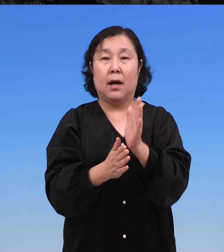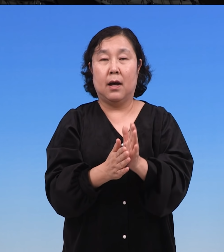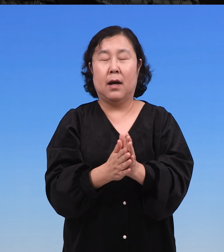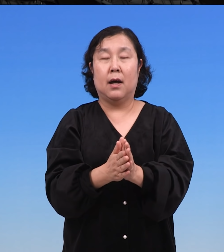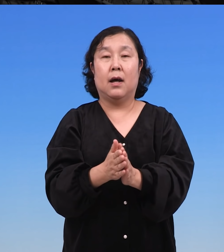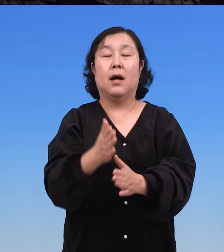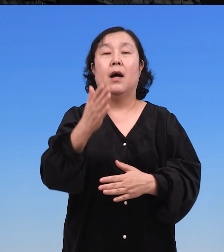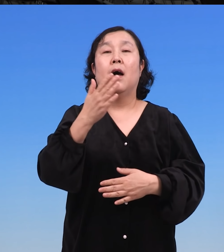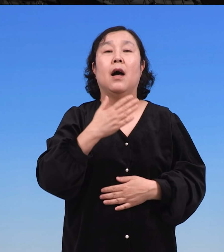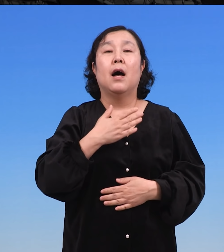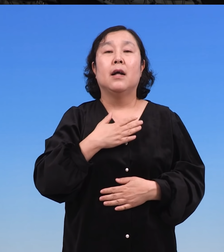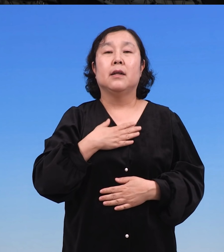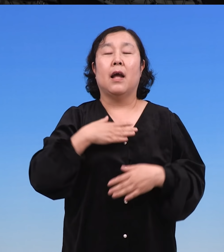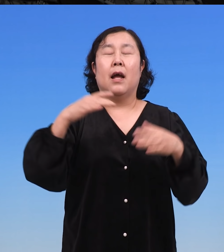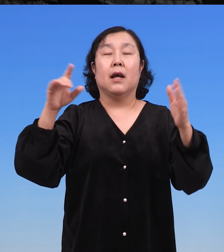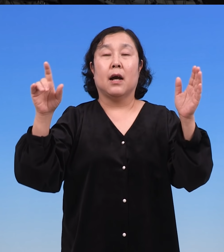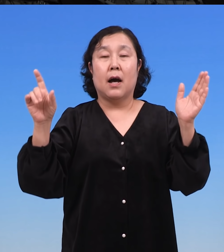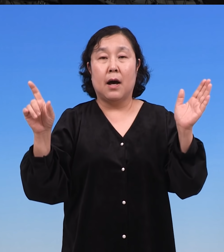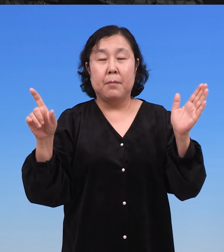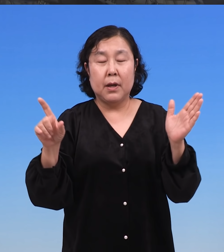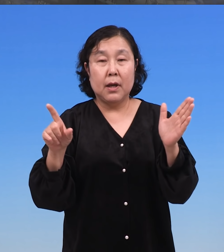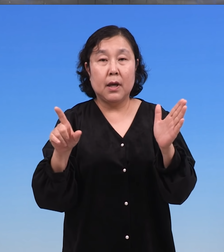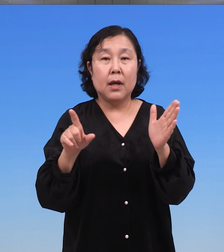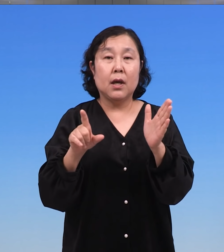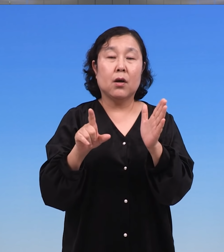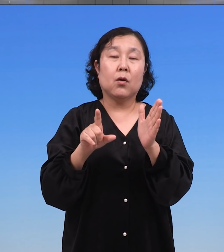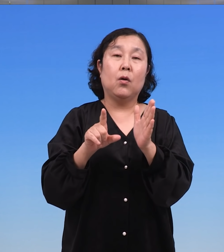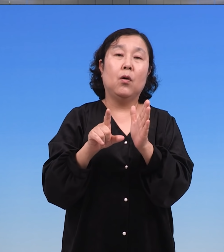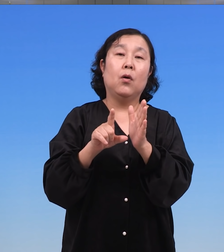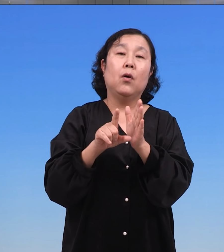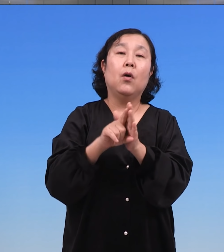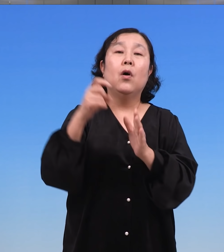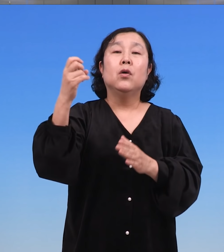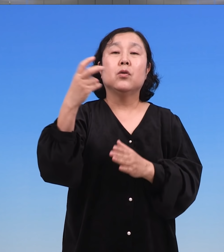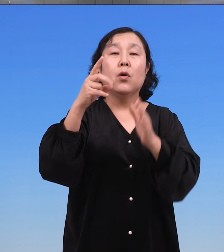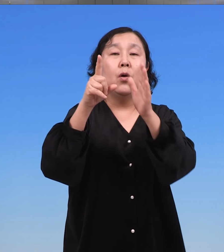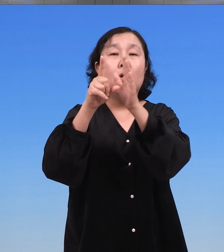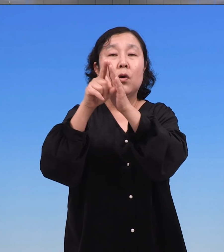그러나 내가 아는 한 가지, 내가 믿고 또 의지하며